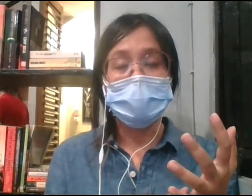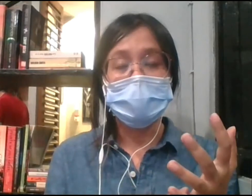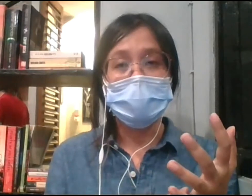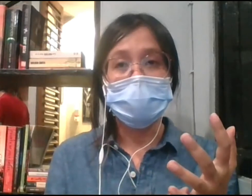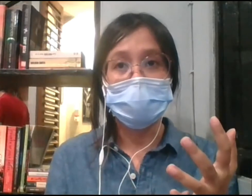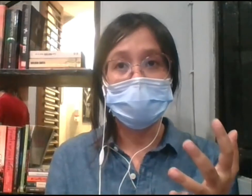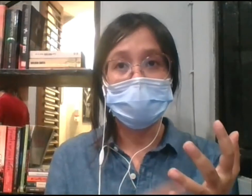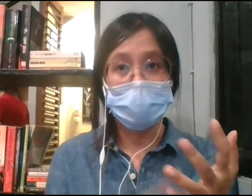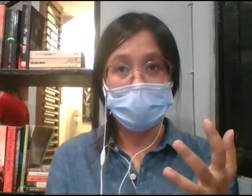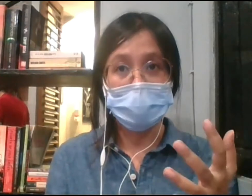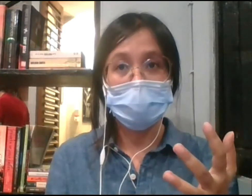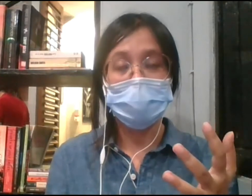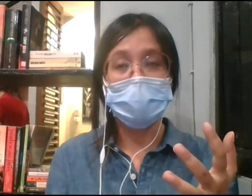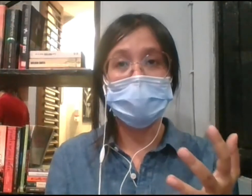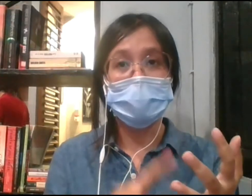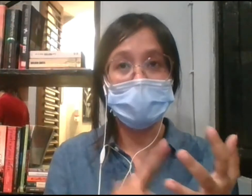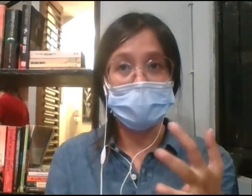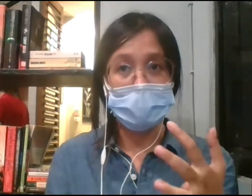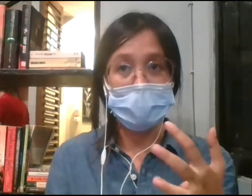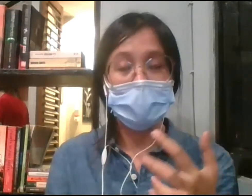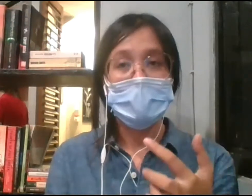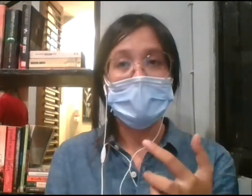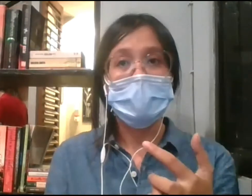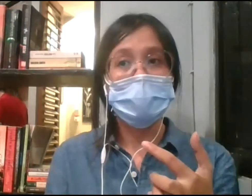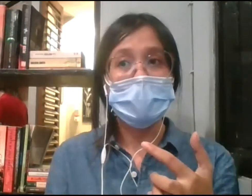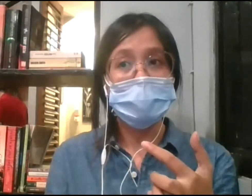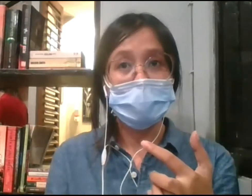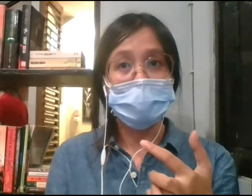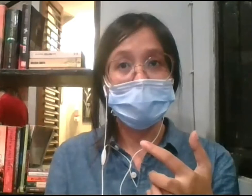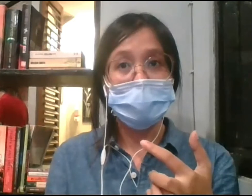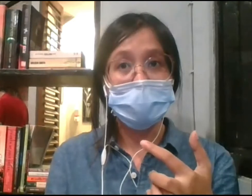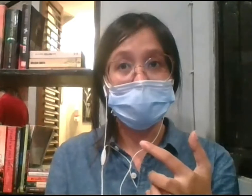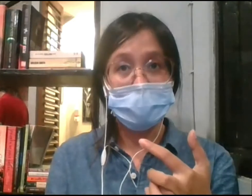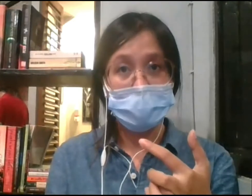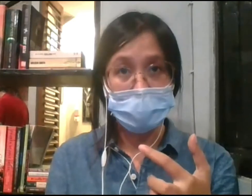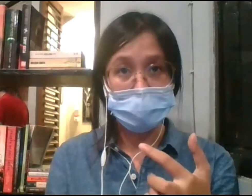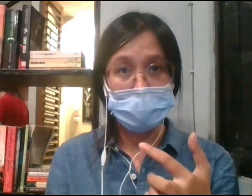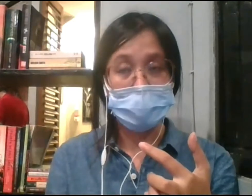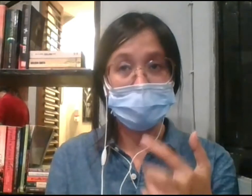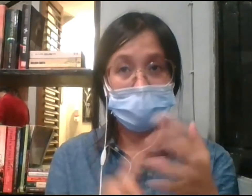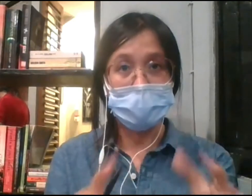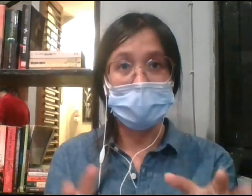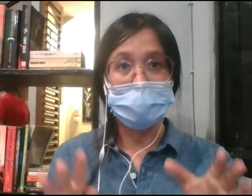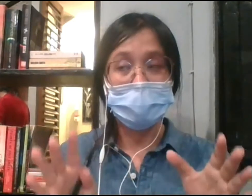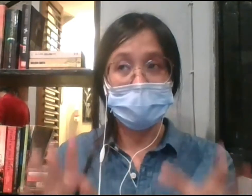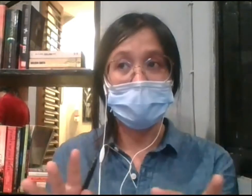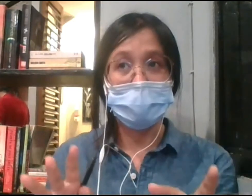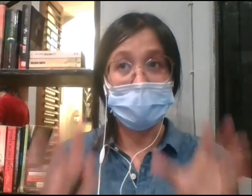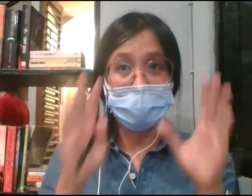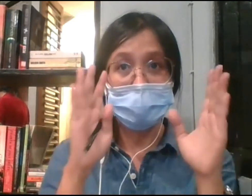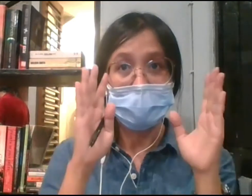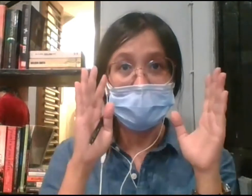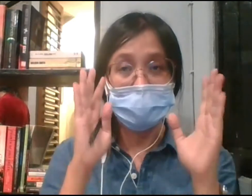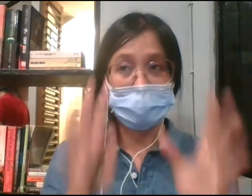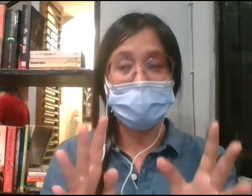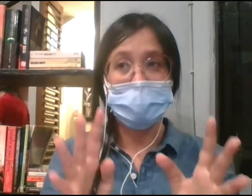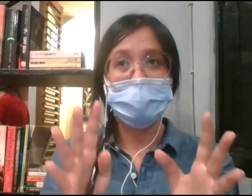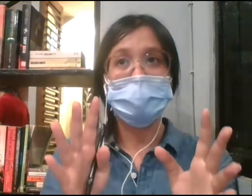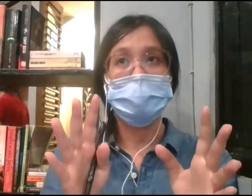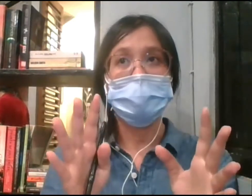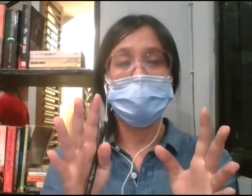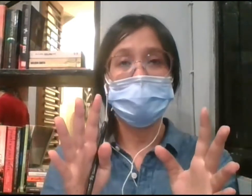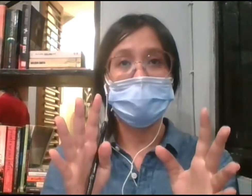di koran maupun di majalah itu akan jauh lebih mendalam itu feature dengan tema yang